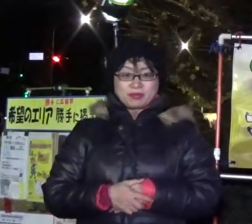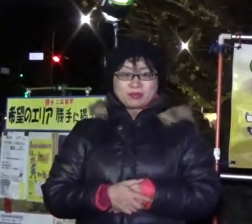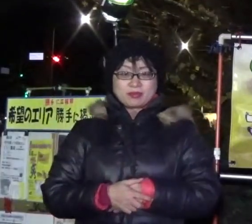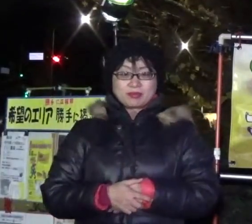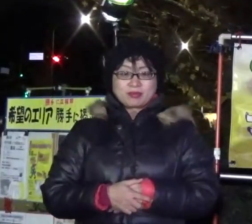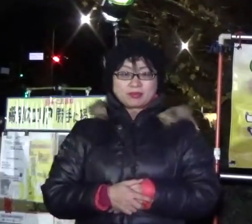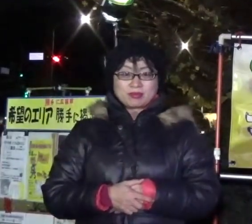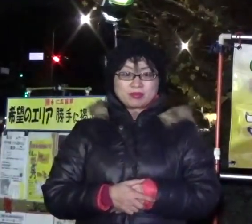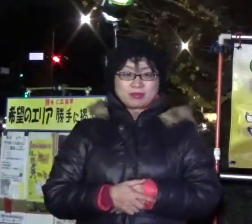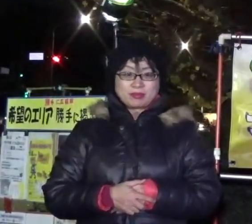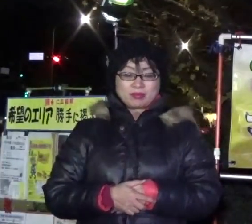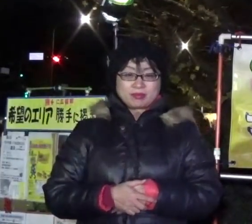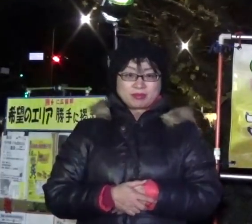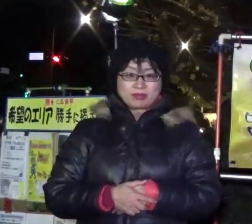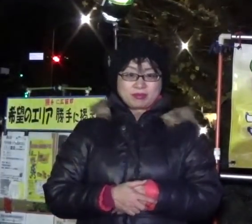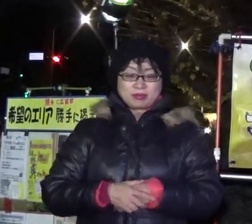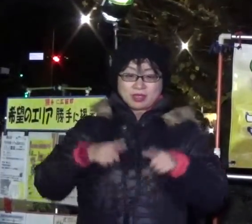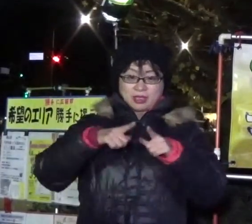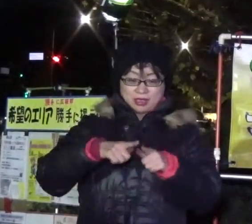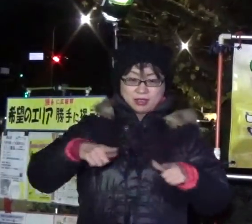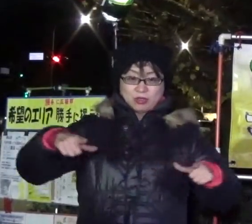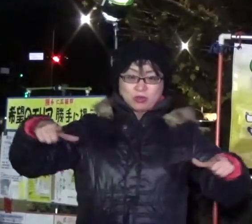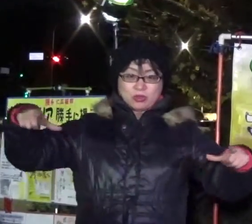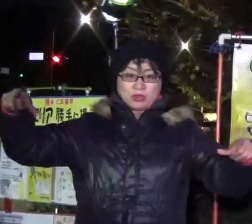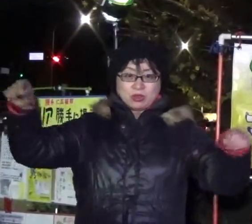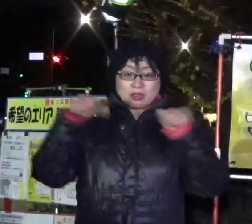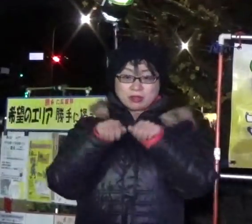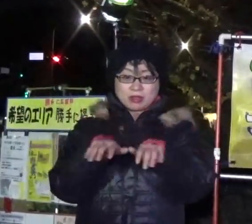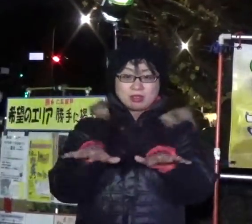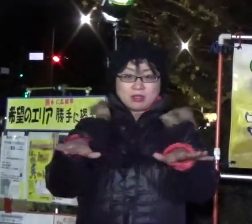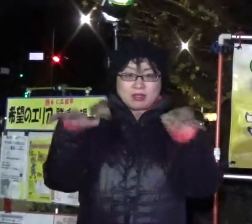列島中に広がれ広がれ、